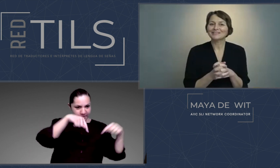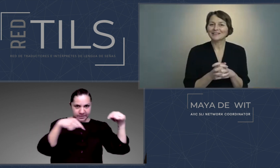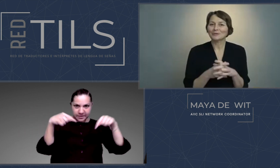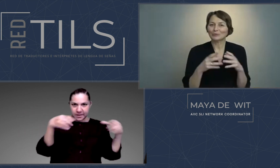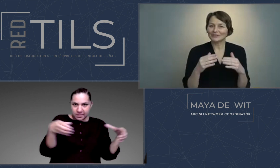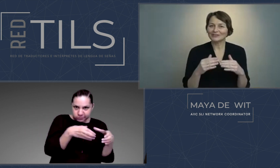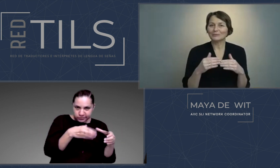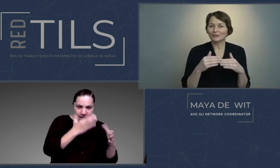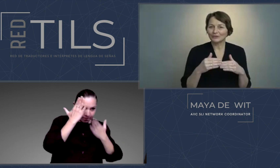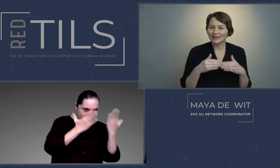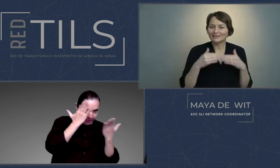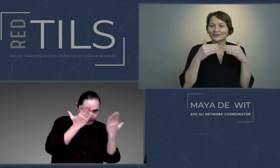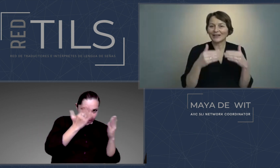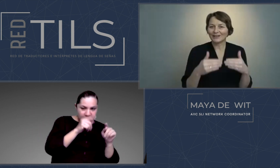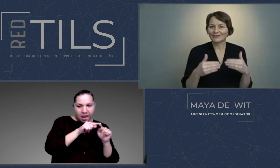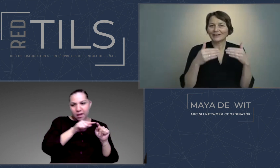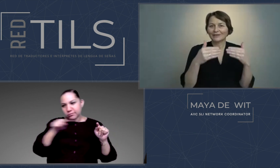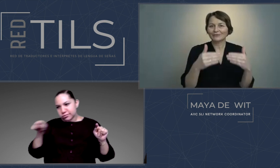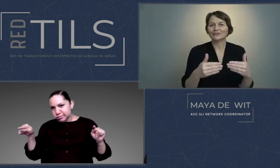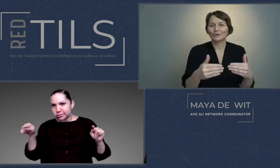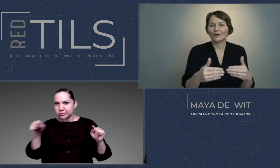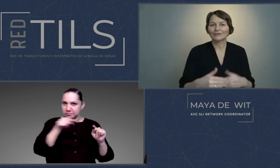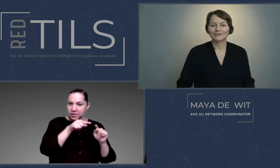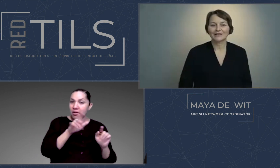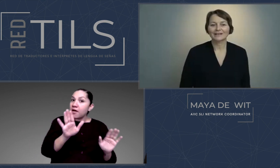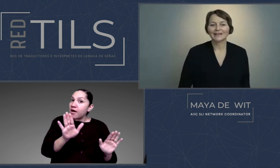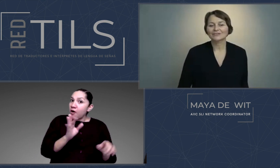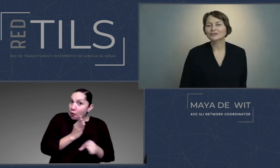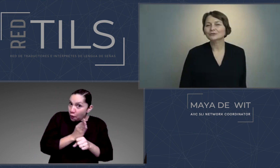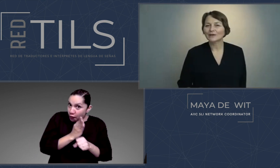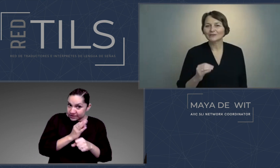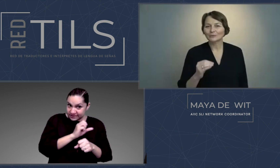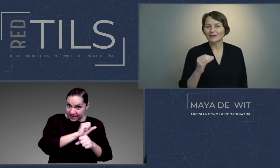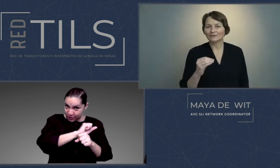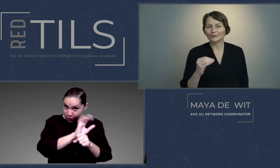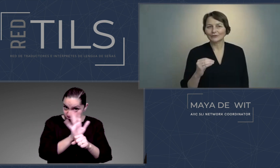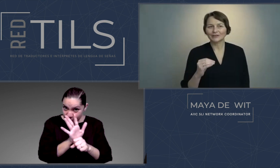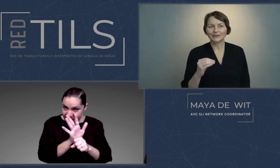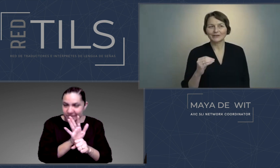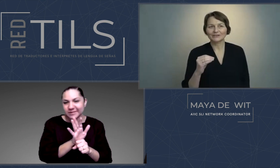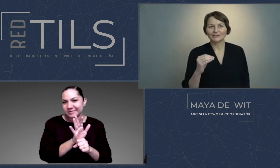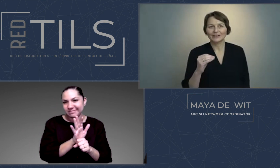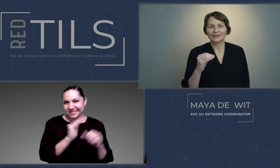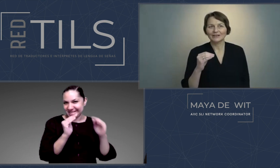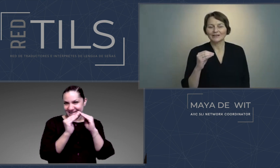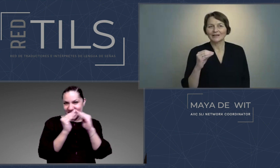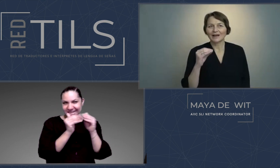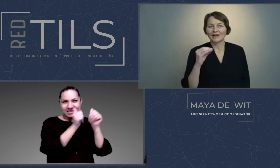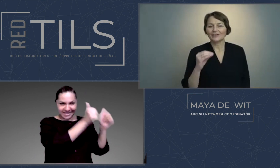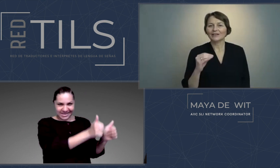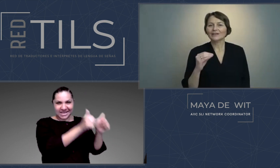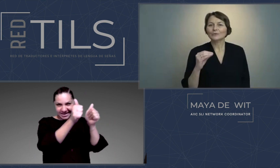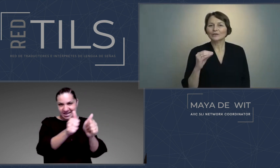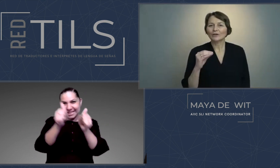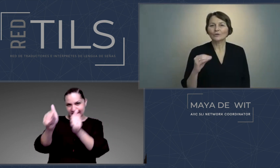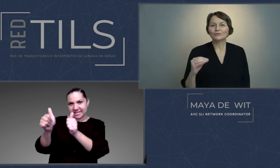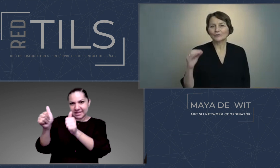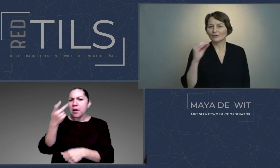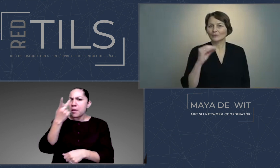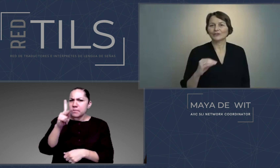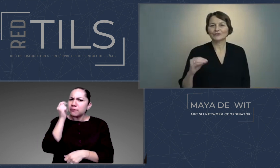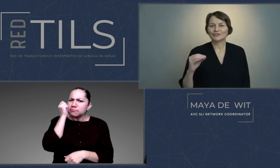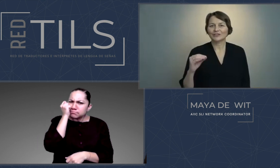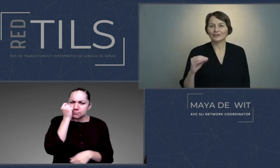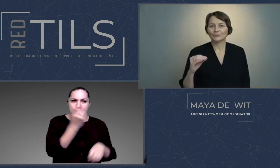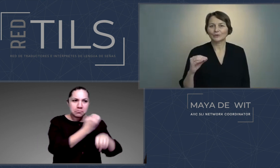e en la época del coronavirus, bueno, pues todos estamos en casa, pero de todas formas se reúnen y esta es una manera maravillosa